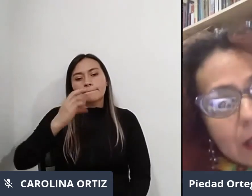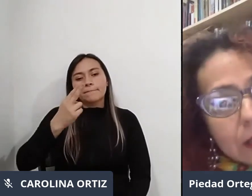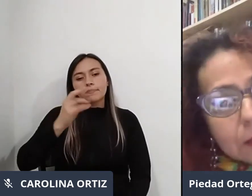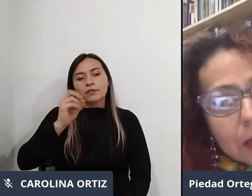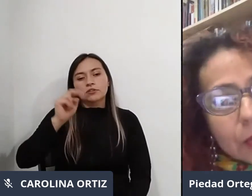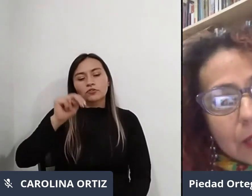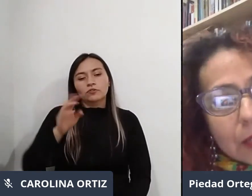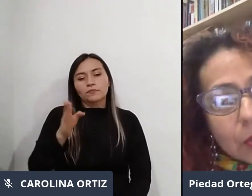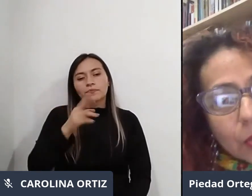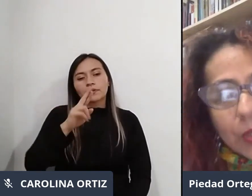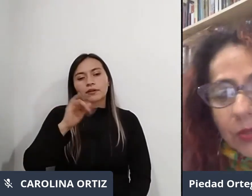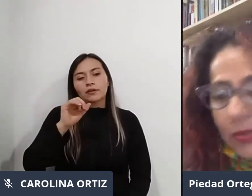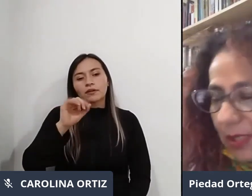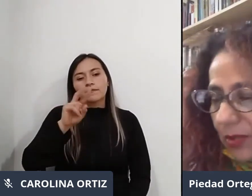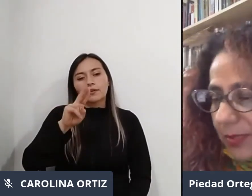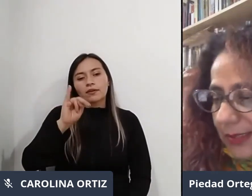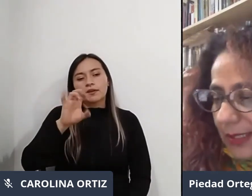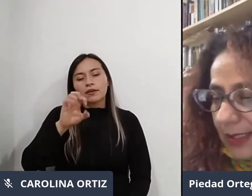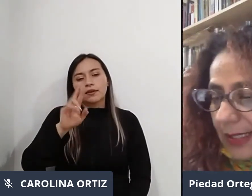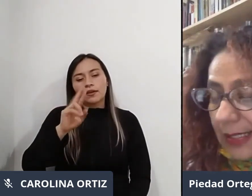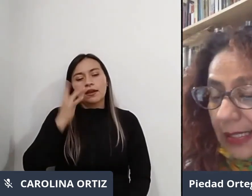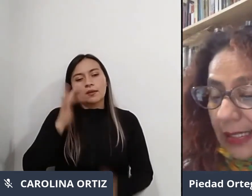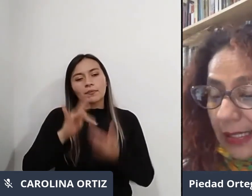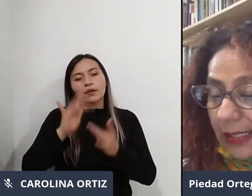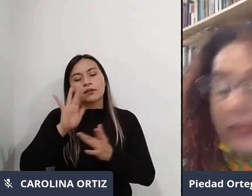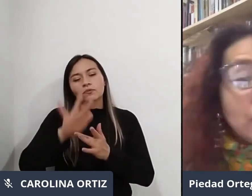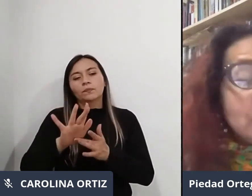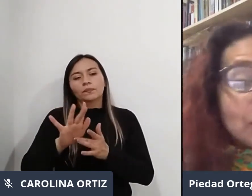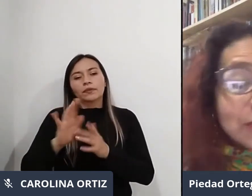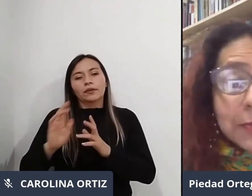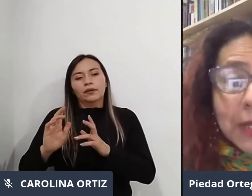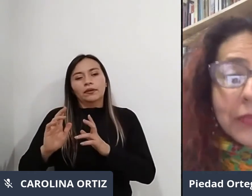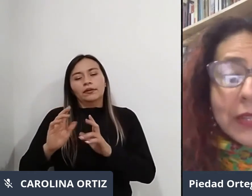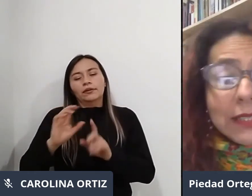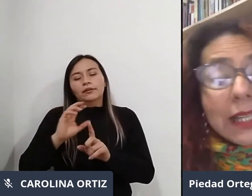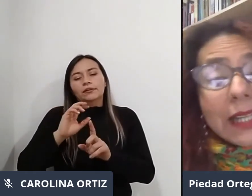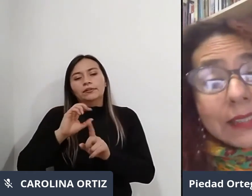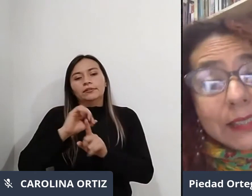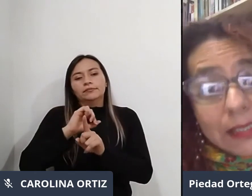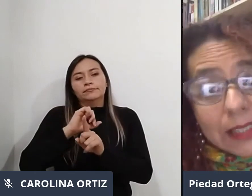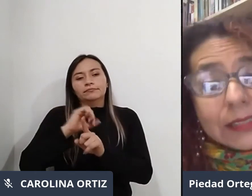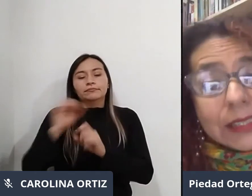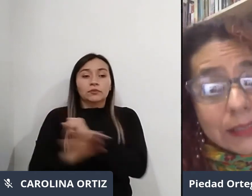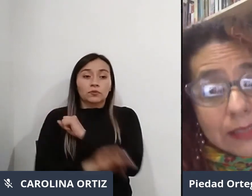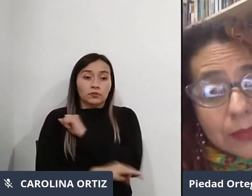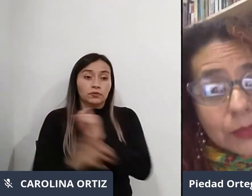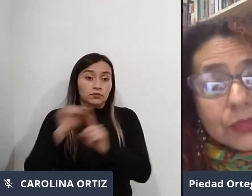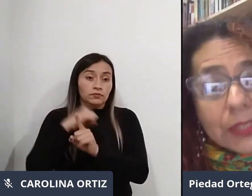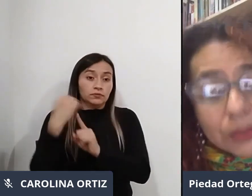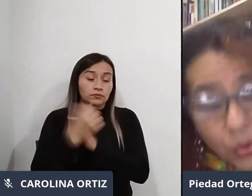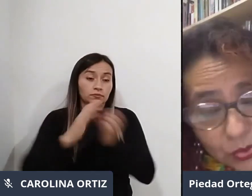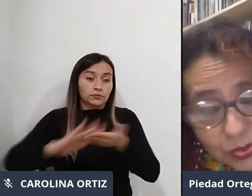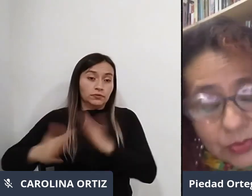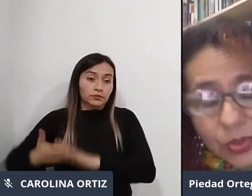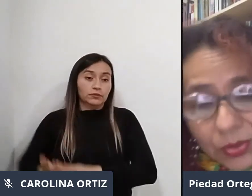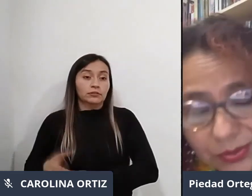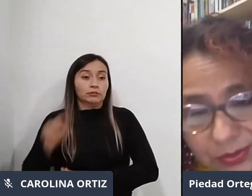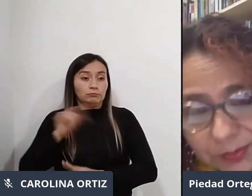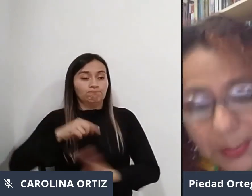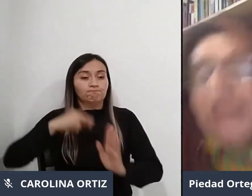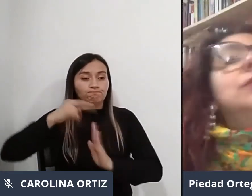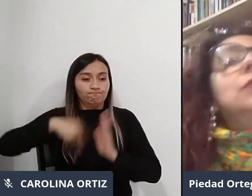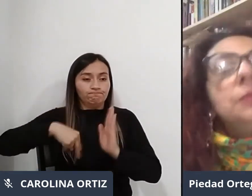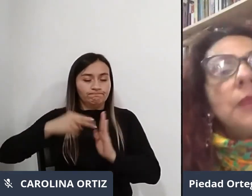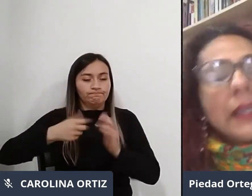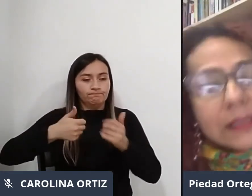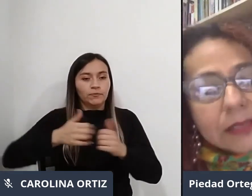en el marco de la psicología social comunitaria. Esto entonces para enfatizar que sí, que necesitamos que todos los